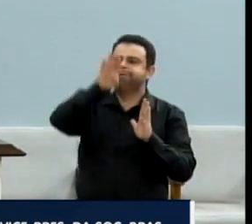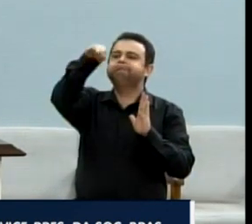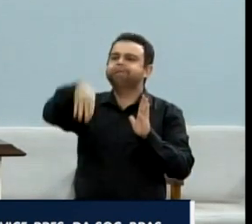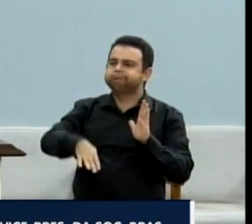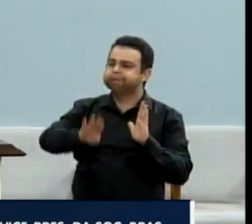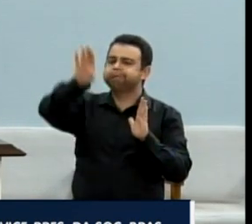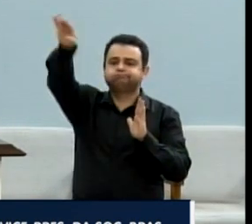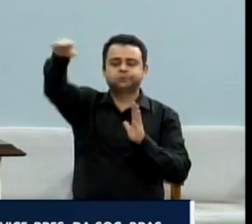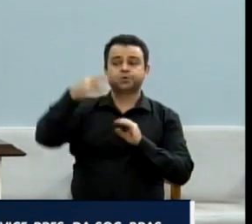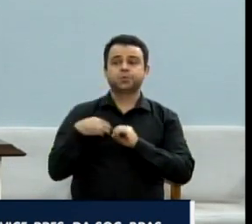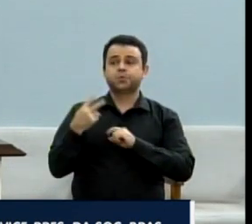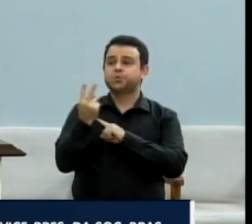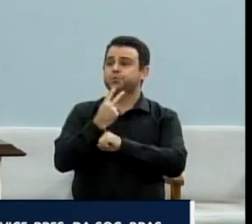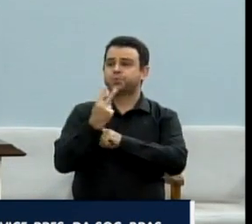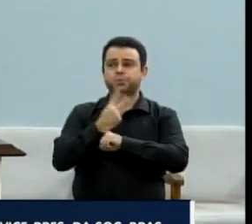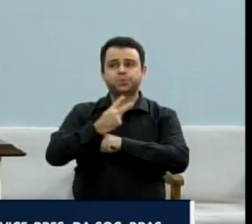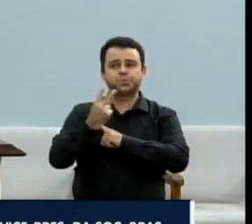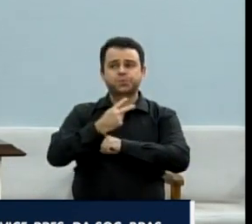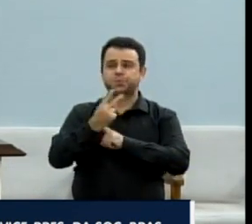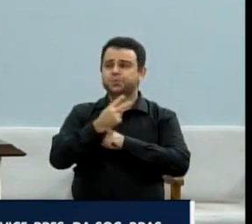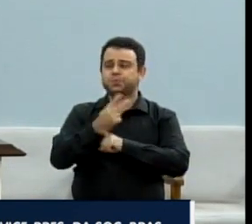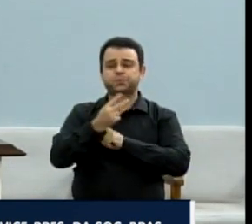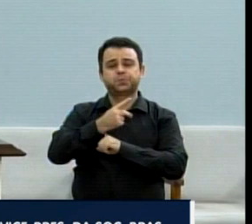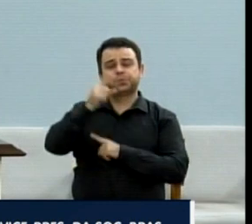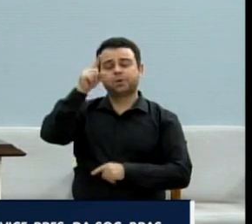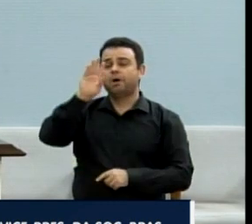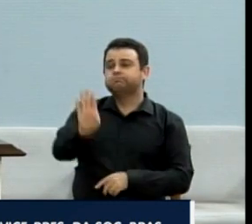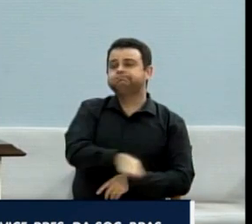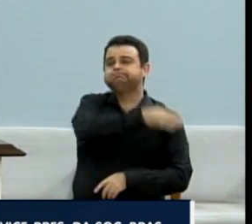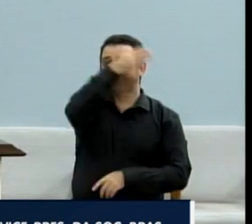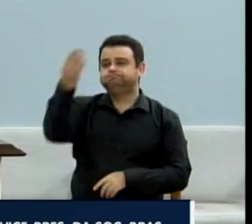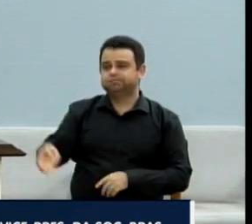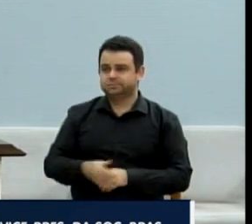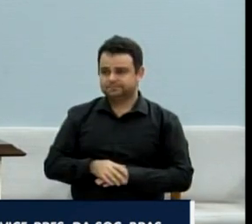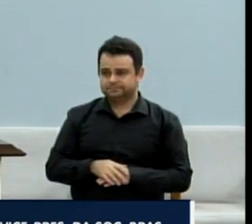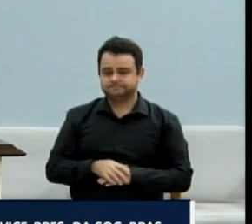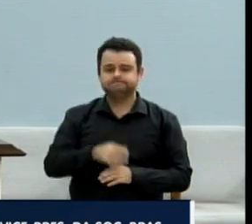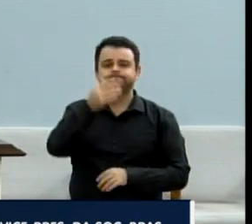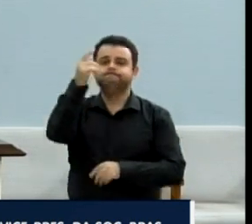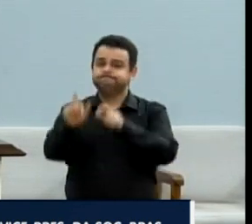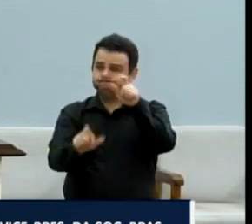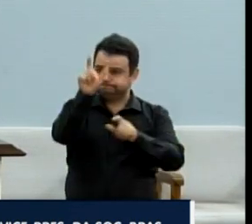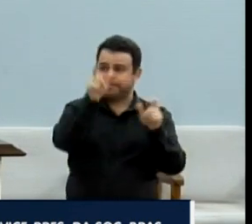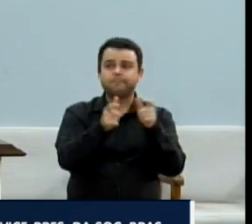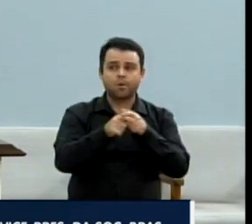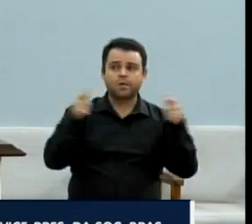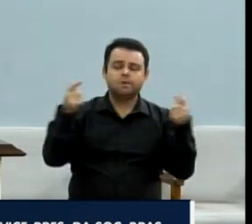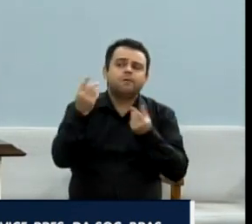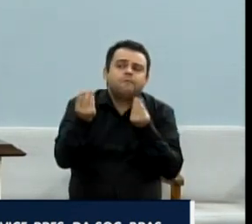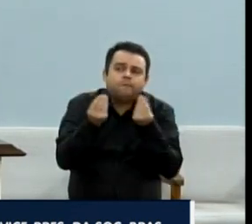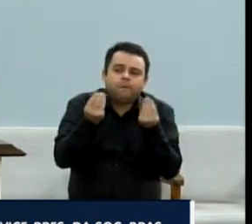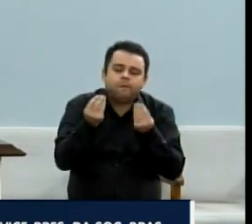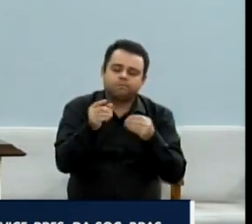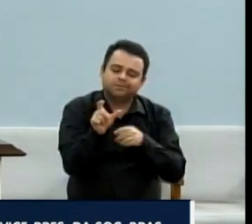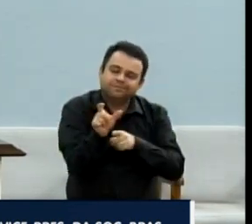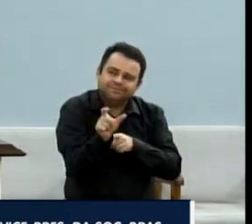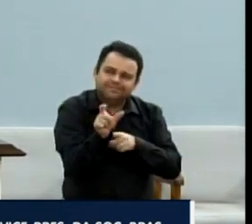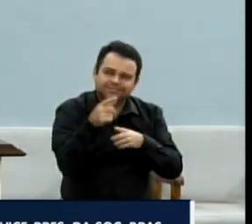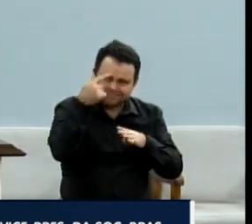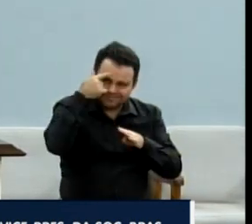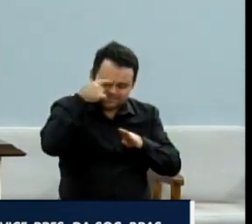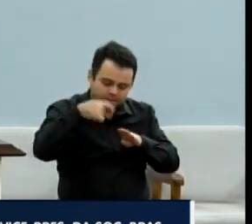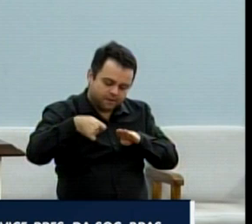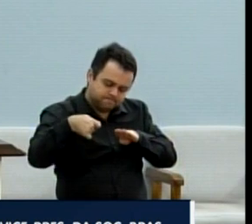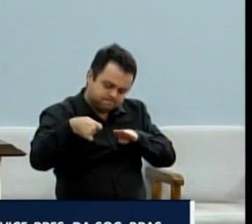automonitorizar em casa. E, por vezes, a grande maioria dos pacientes acaba usando aqueles aparelhos de glicemia